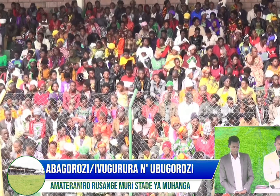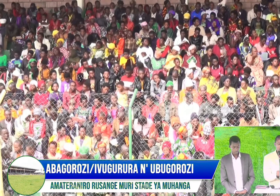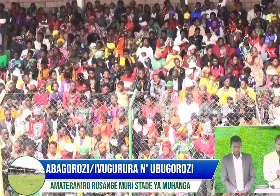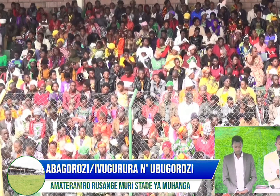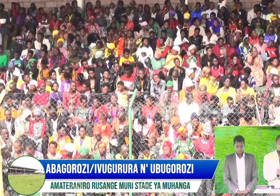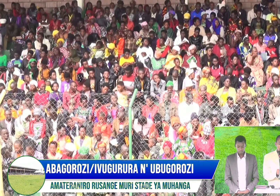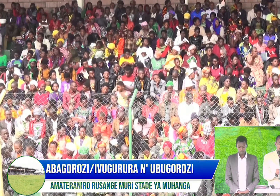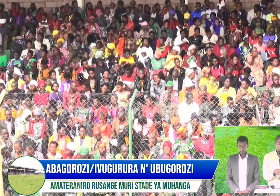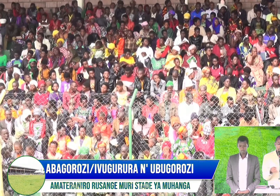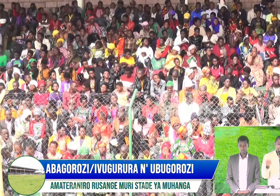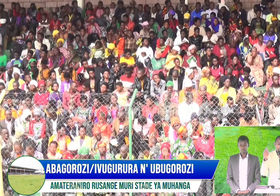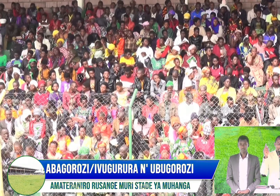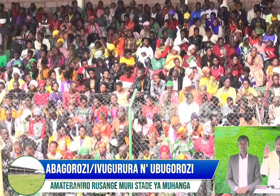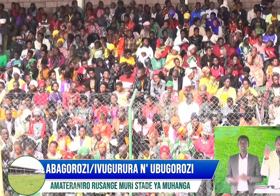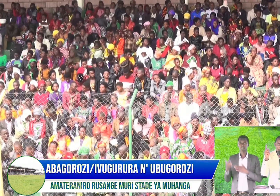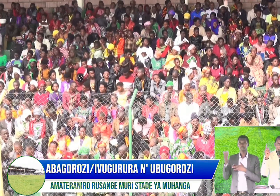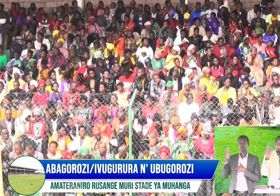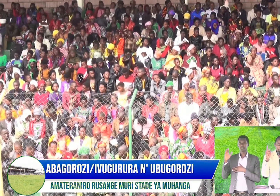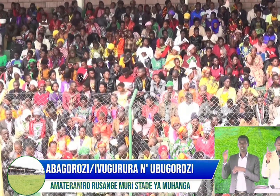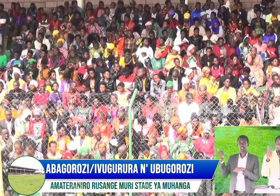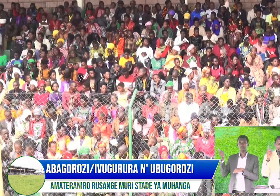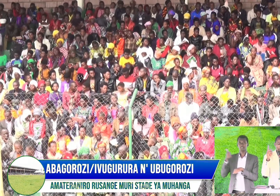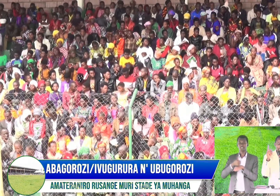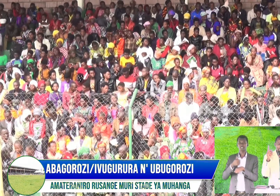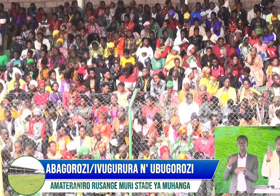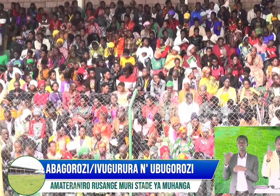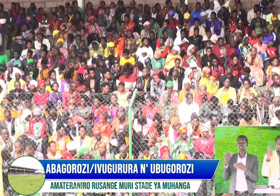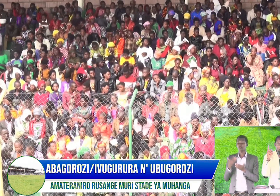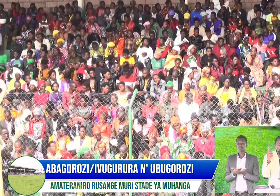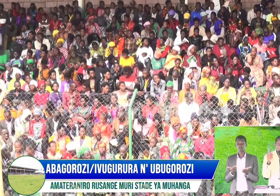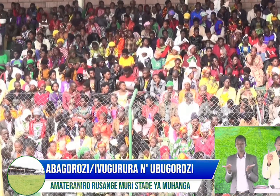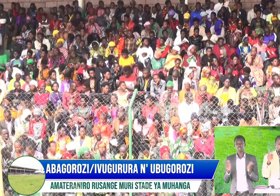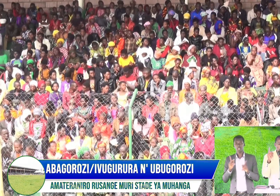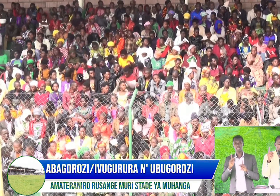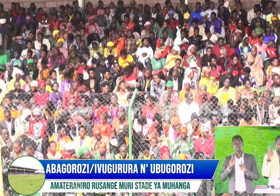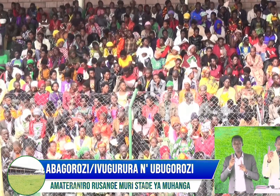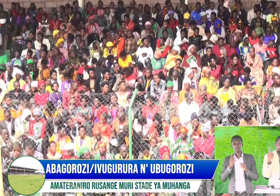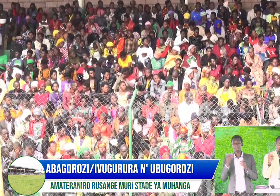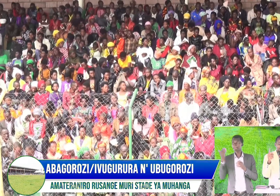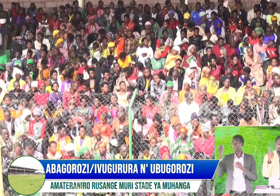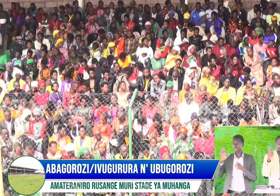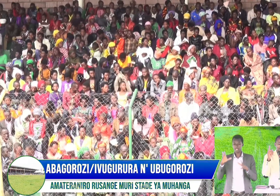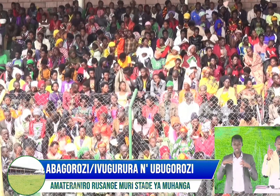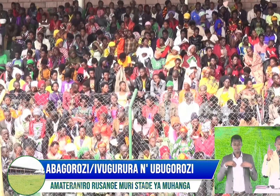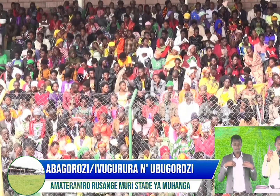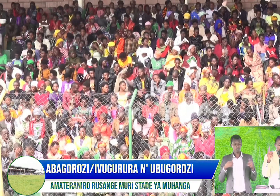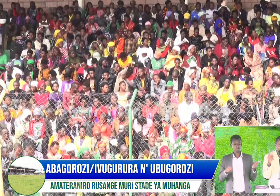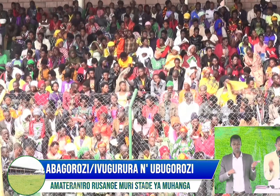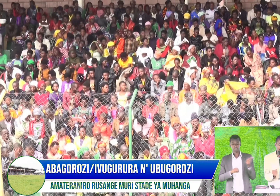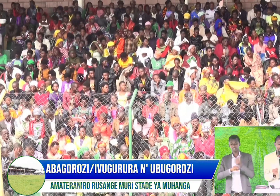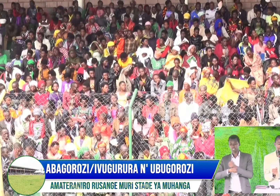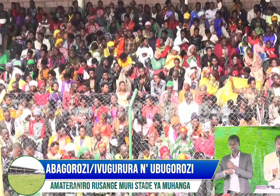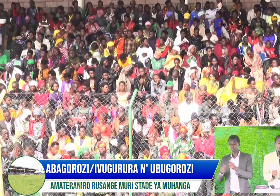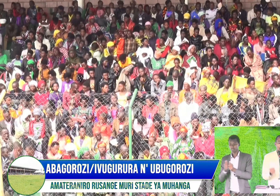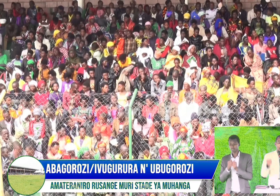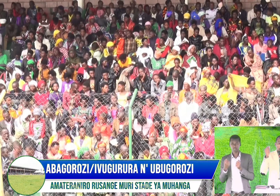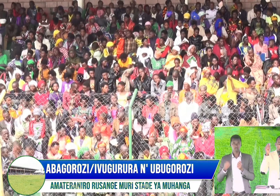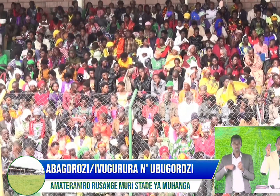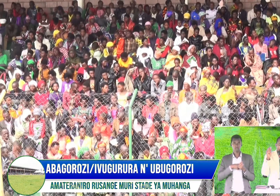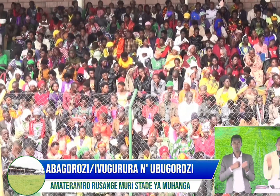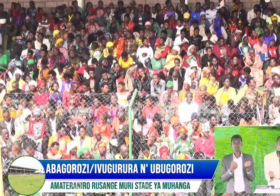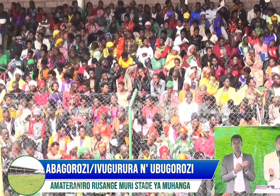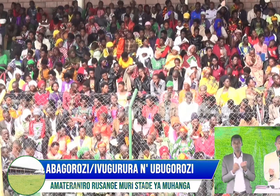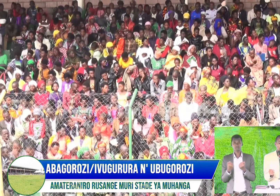batubwiye bati Imana ibashyira bene abo, Imana ibashyira hagati muri twebwe ngo ibagirire neza kandi natwe tugirire neza.